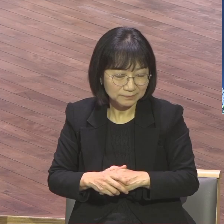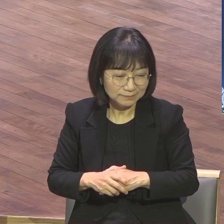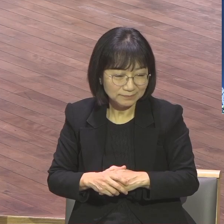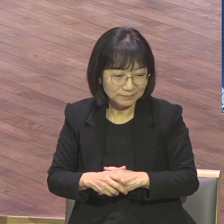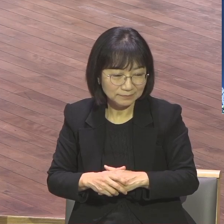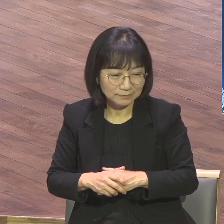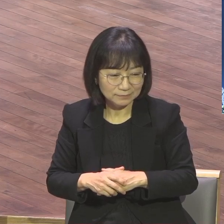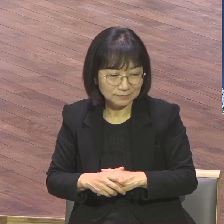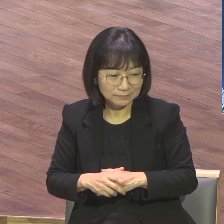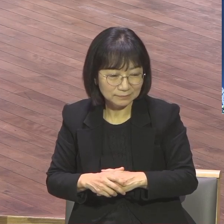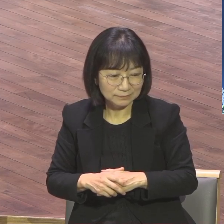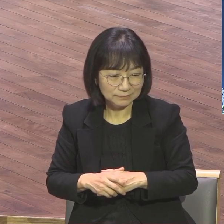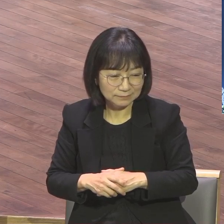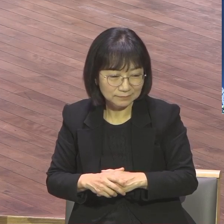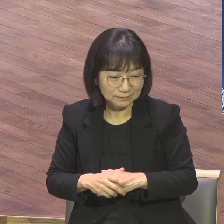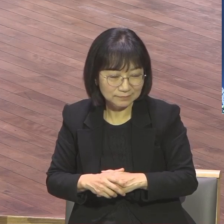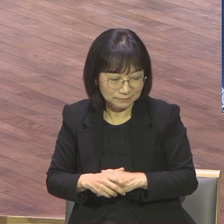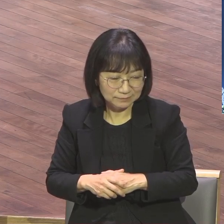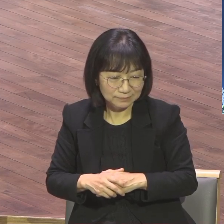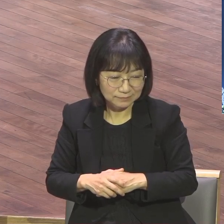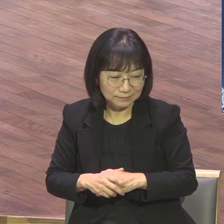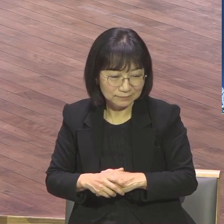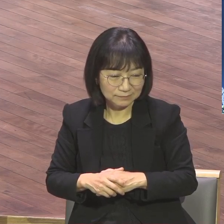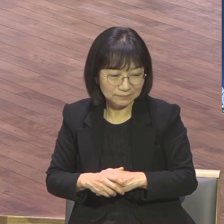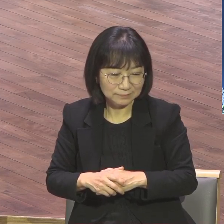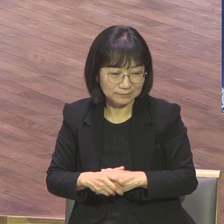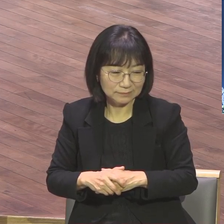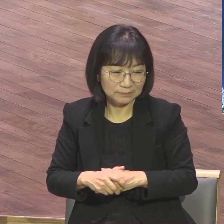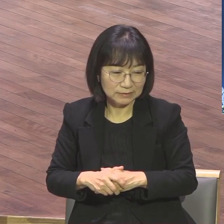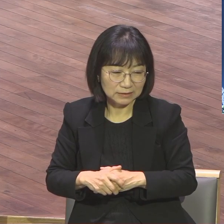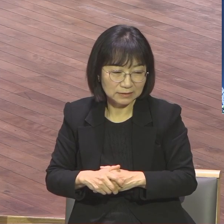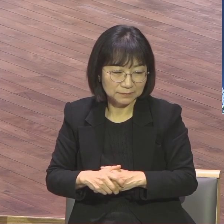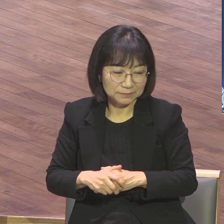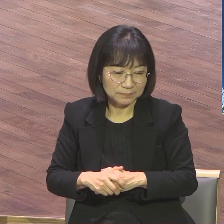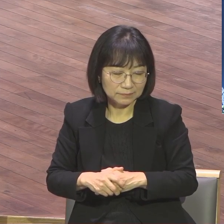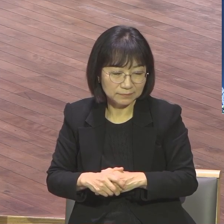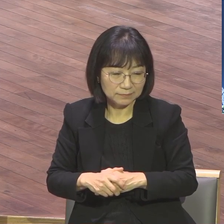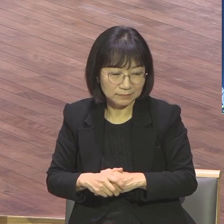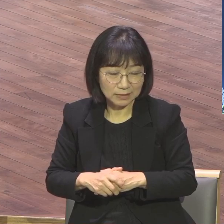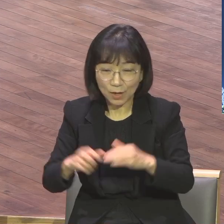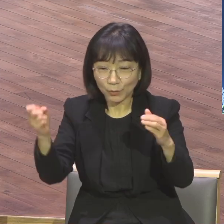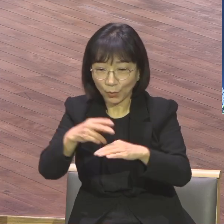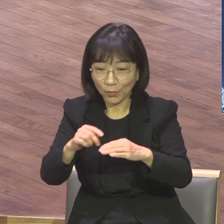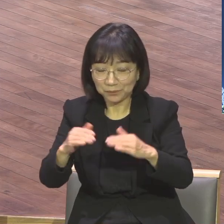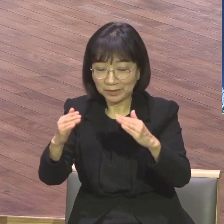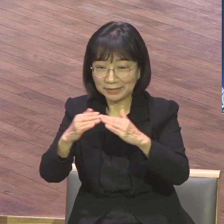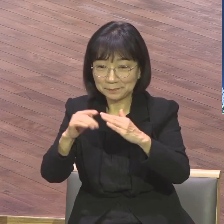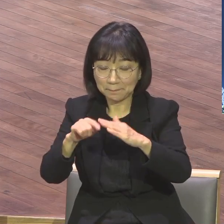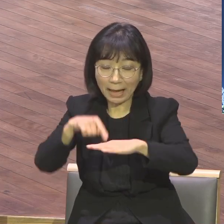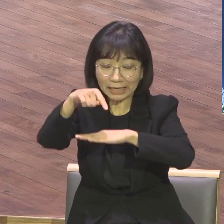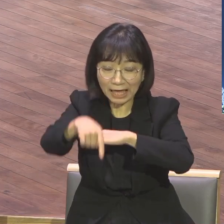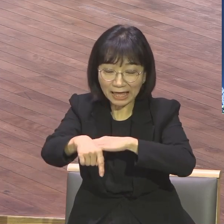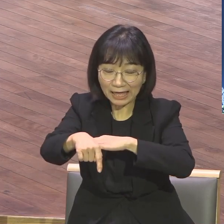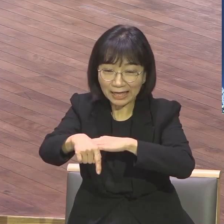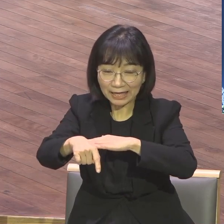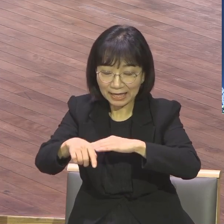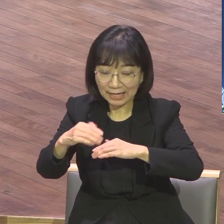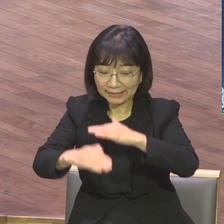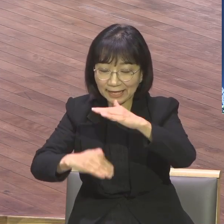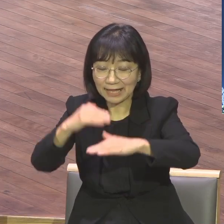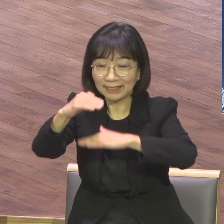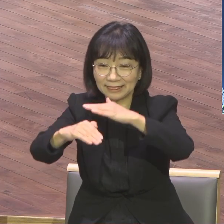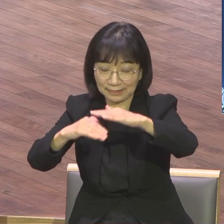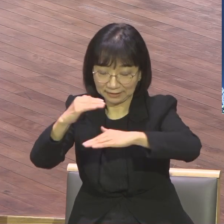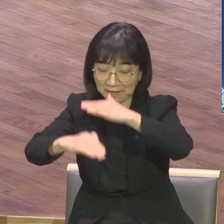그 유월절 기념도 하고 그 나름대로 하기 때문에 옆에 또 그렇게 올라갈 수 있는 언제나 계단이 있어요.